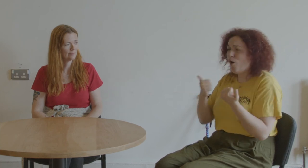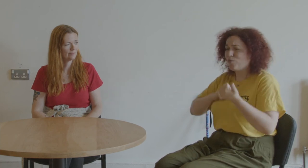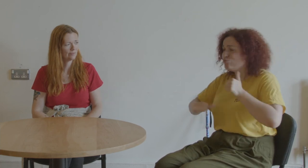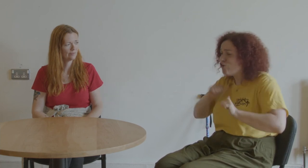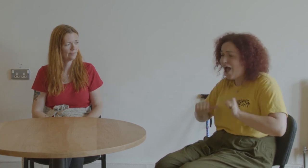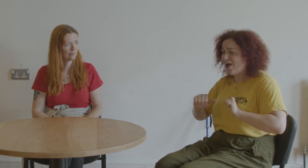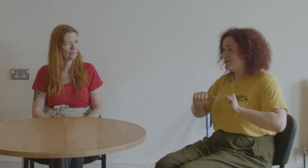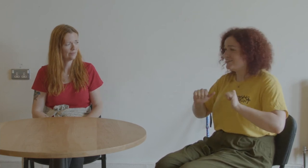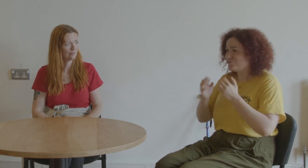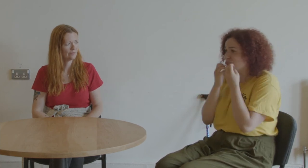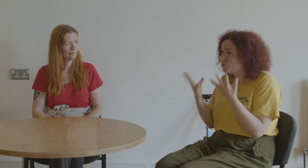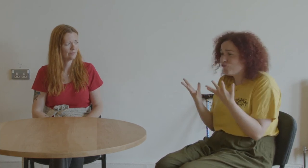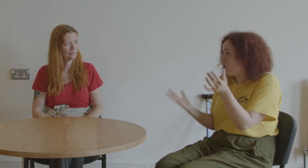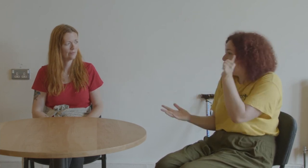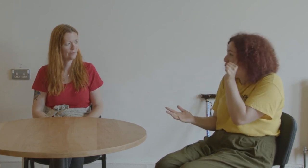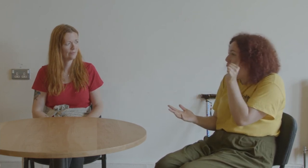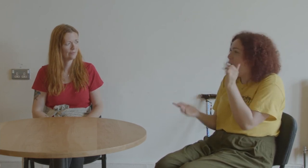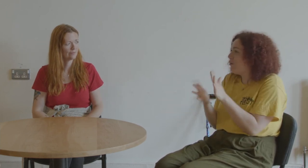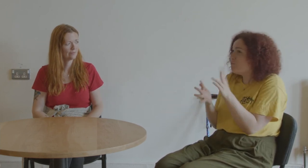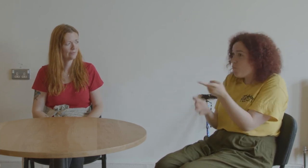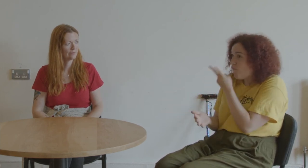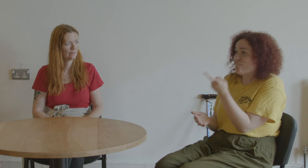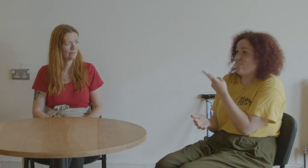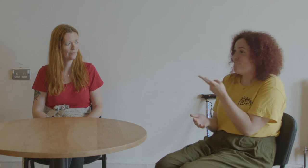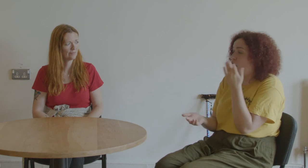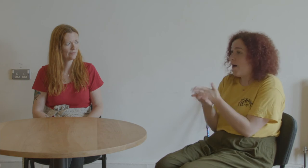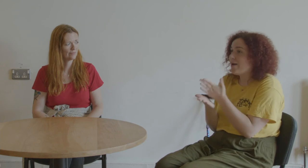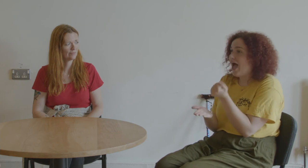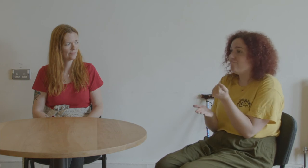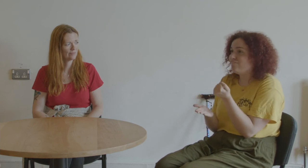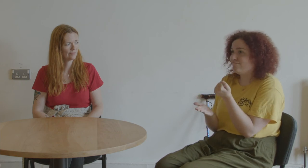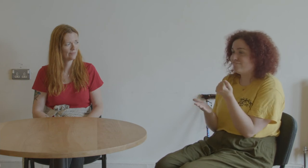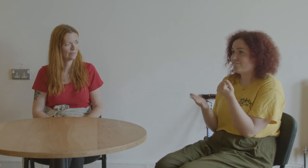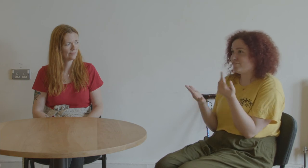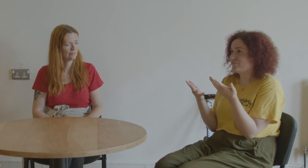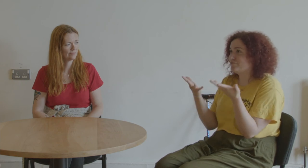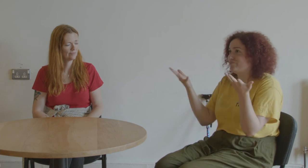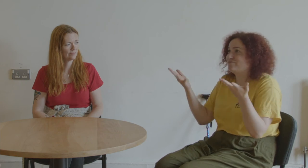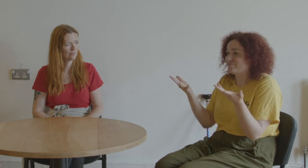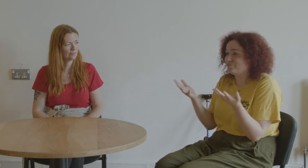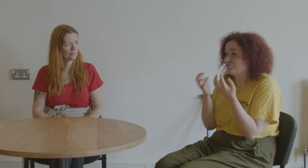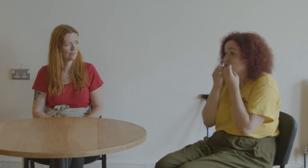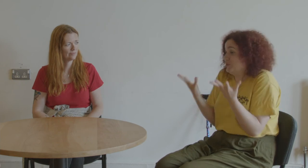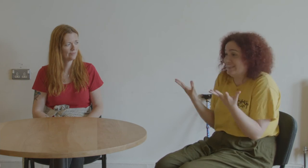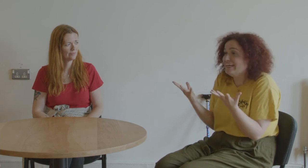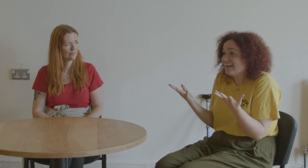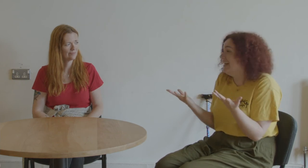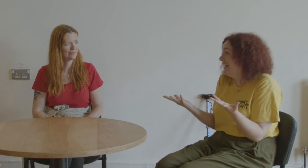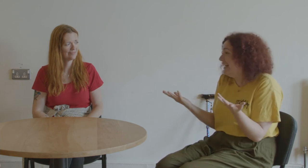fyddar, a i'r ffifol fydd yn dod